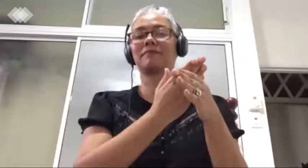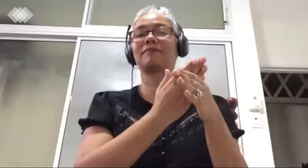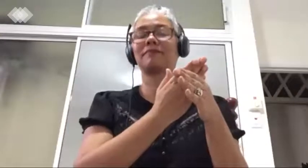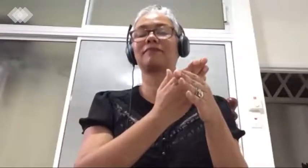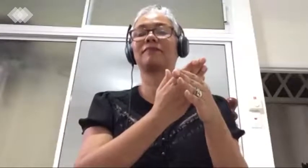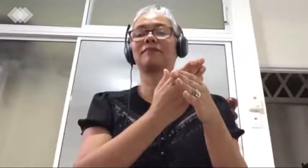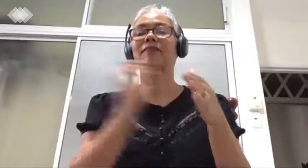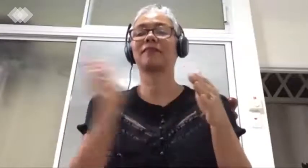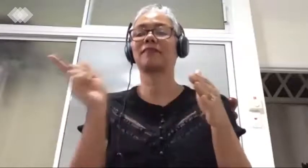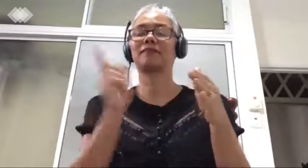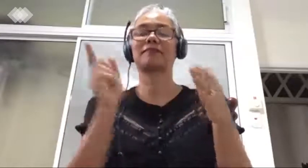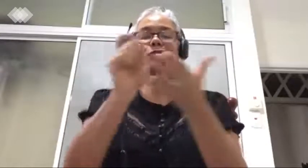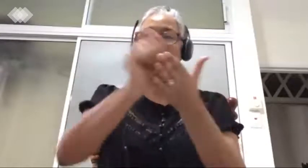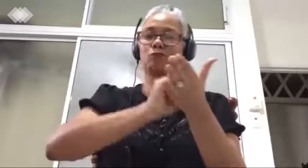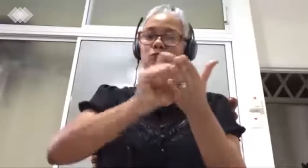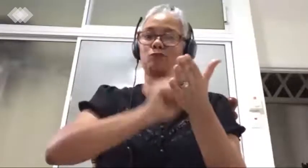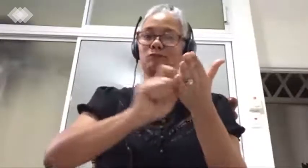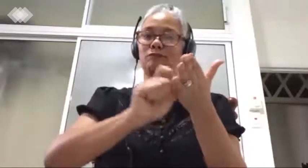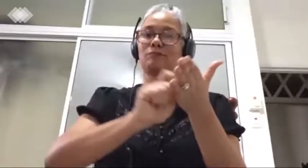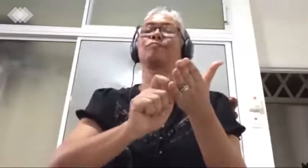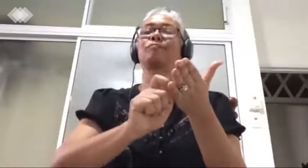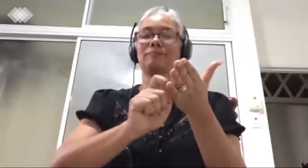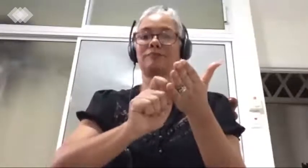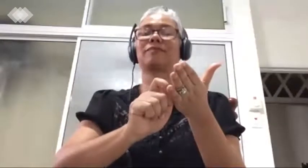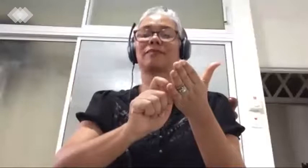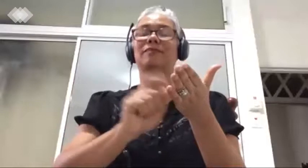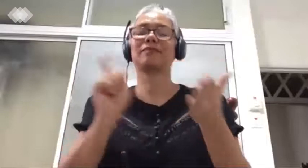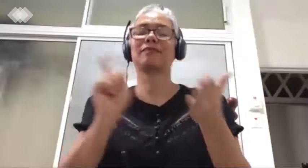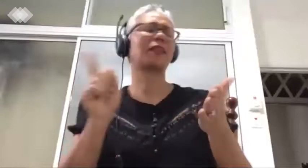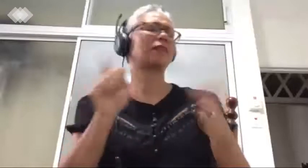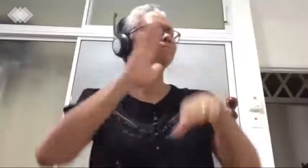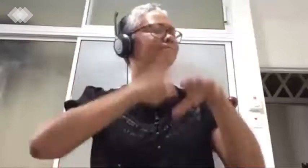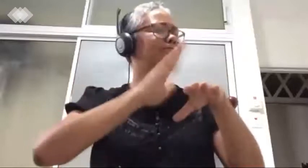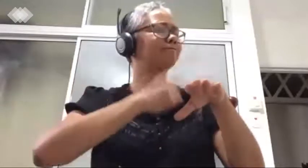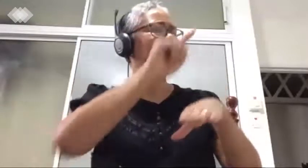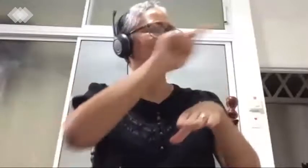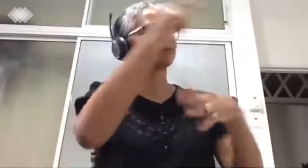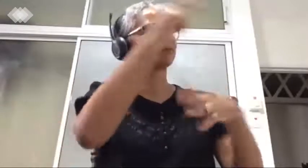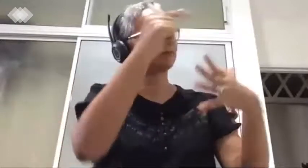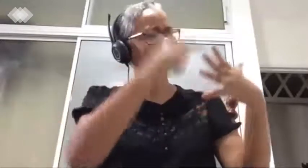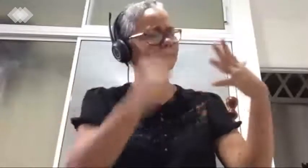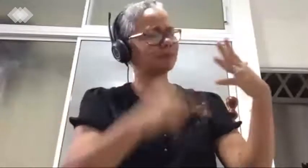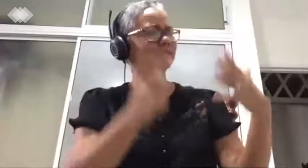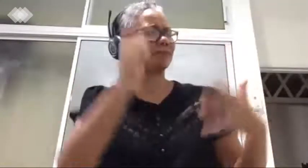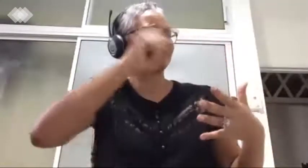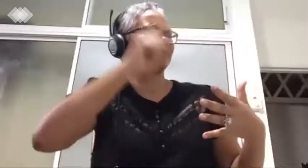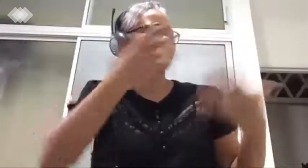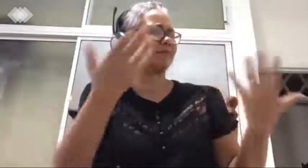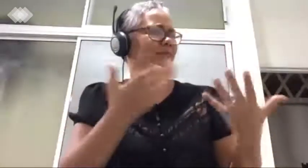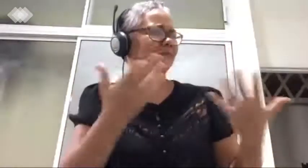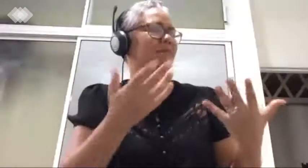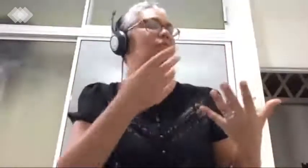Psicólogos, ya que pues nosotros somos de los profesionales que trabajan sobre todo en